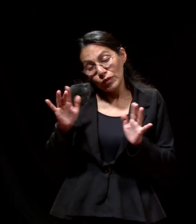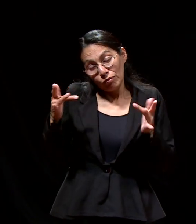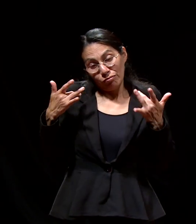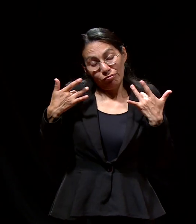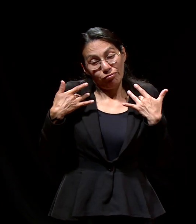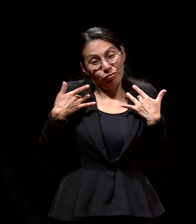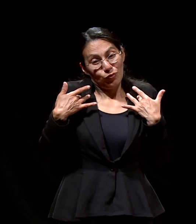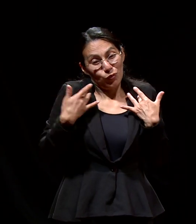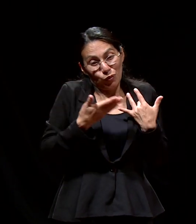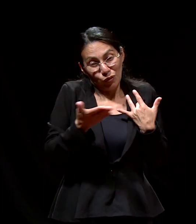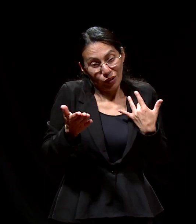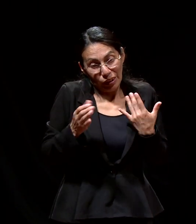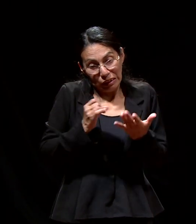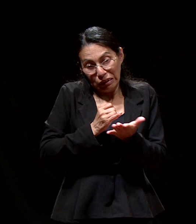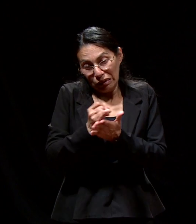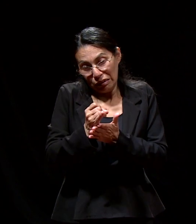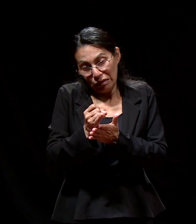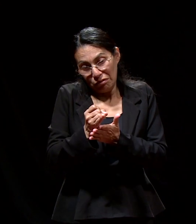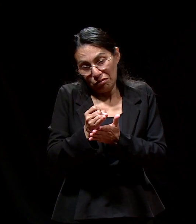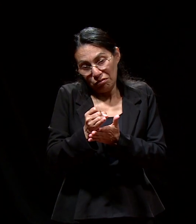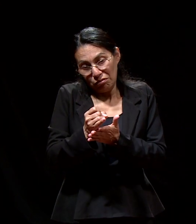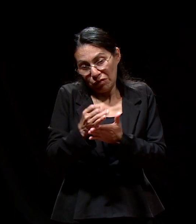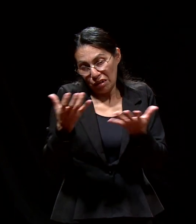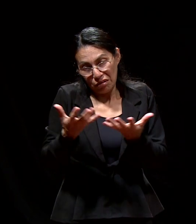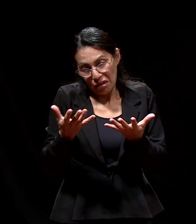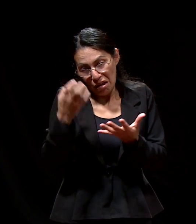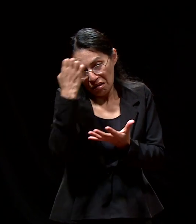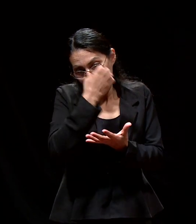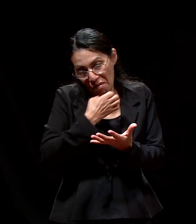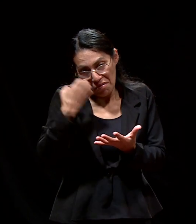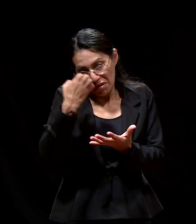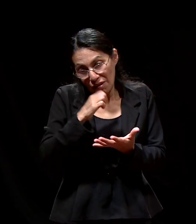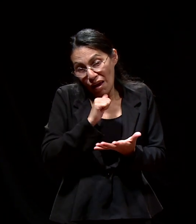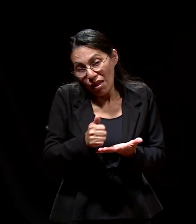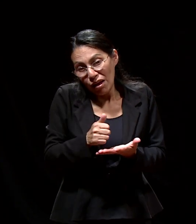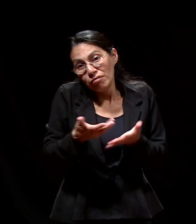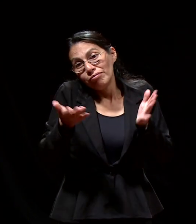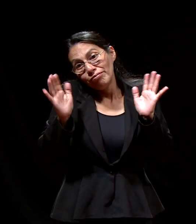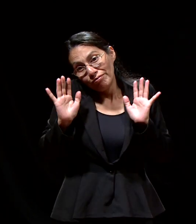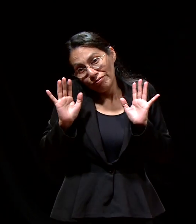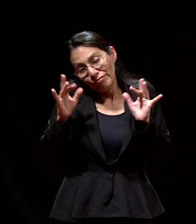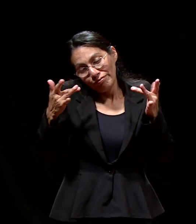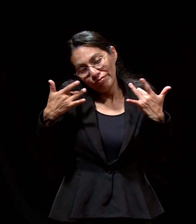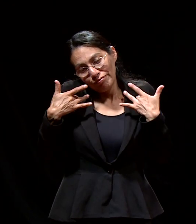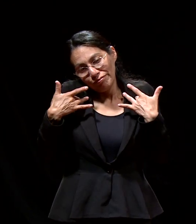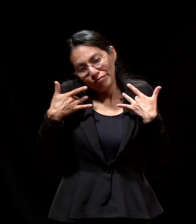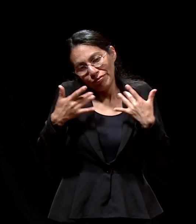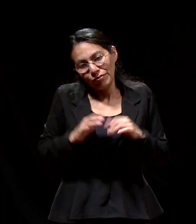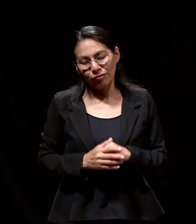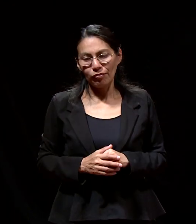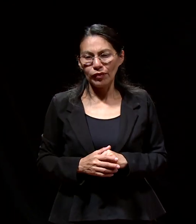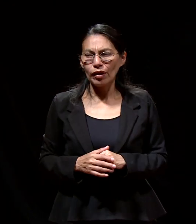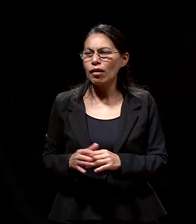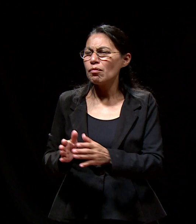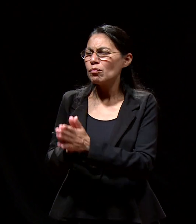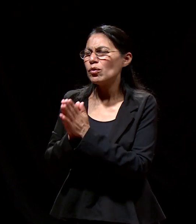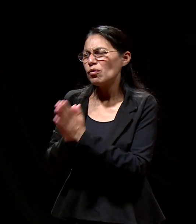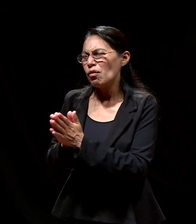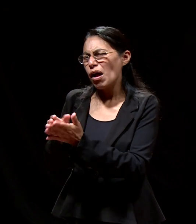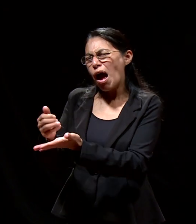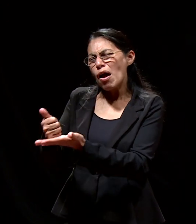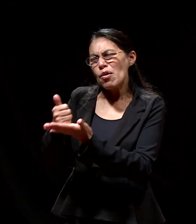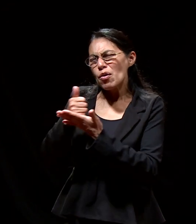presentarlo yo no les puedo ayudar entonces el de maestra nada más conoceremos mantenernos el